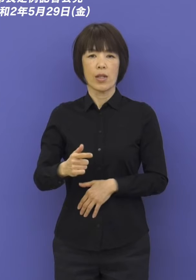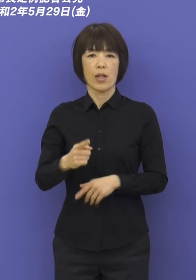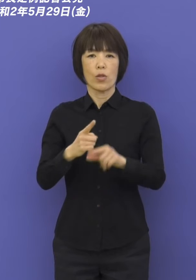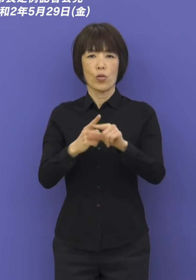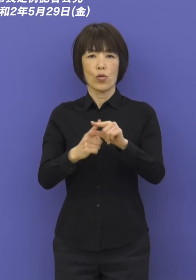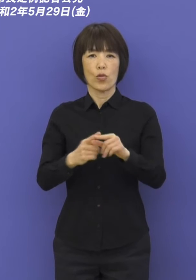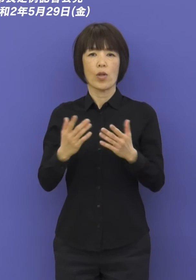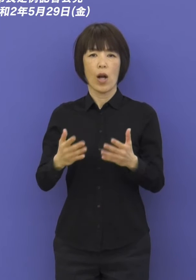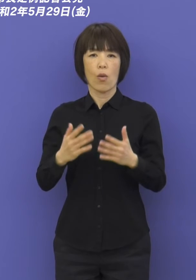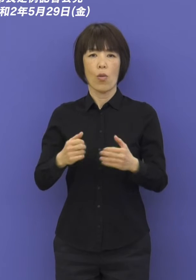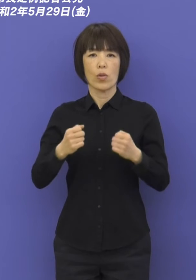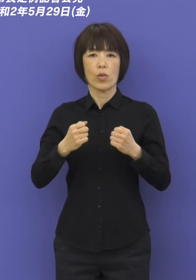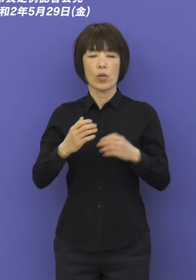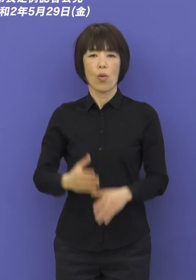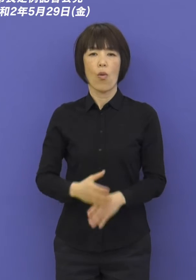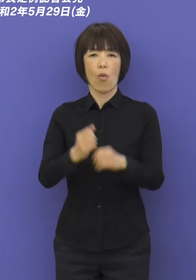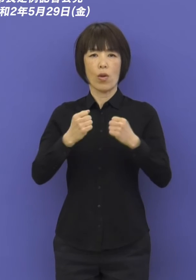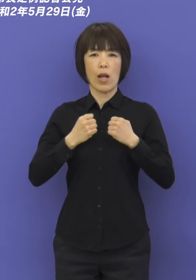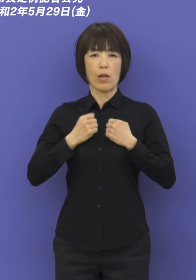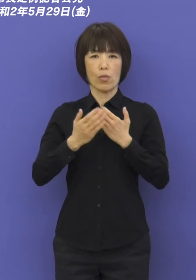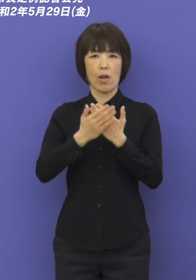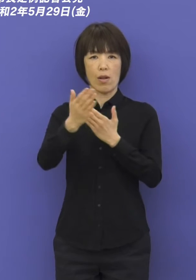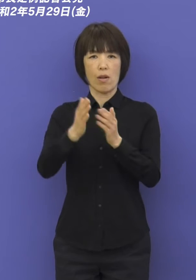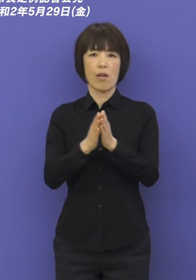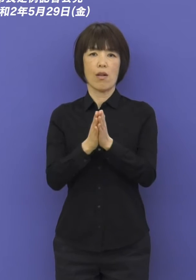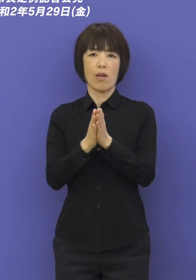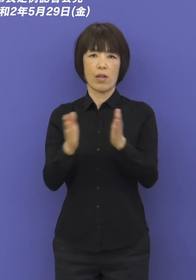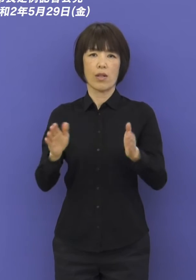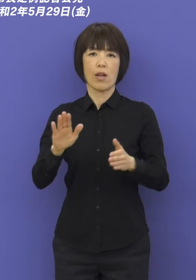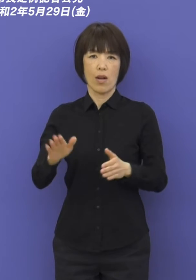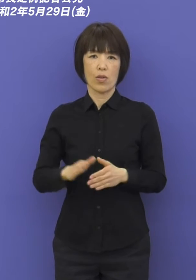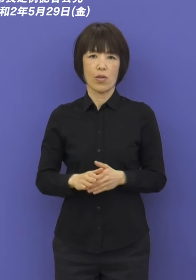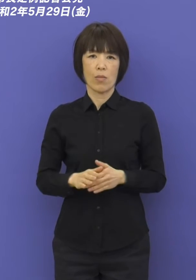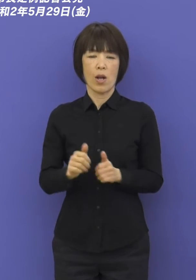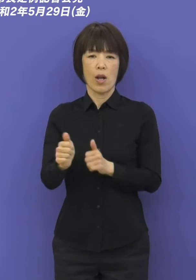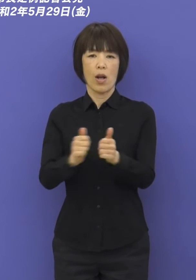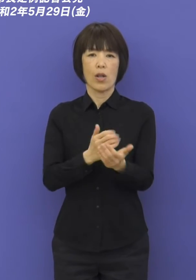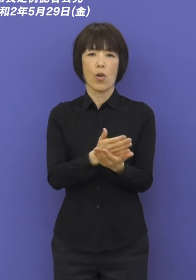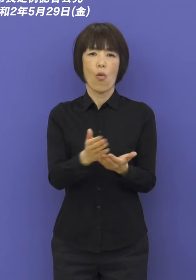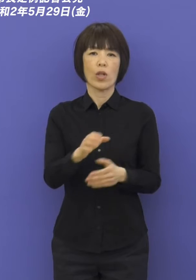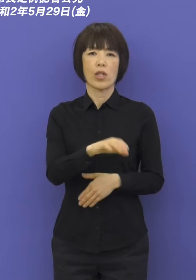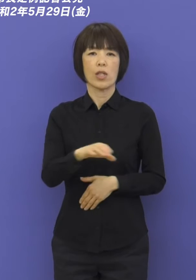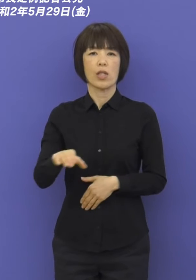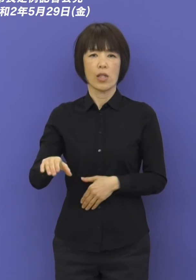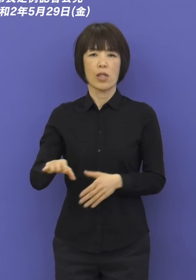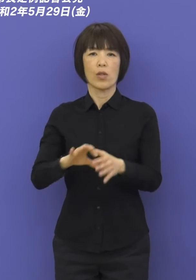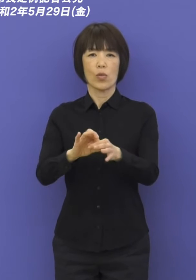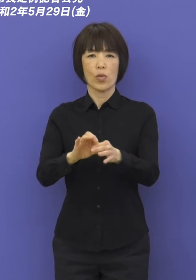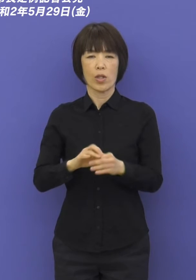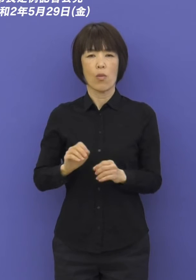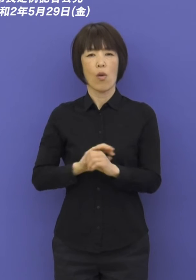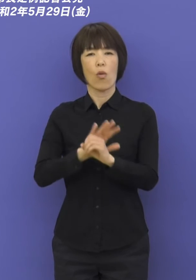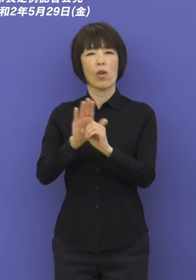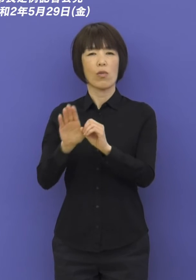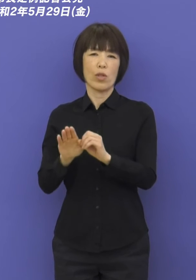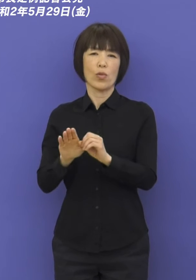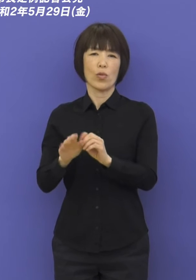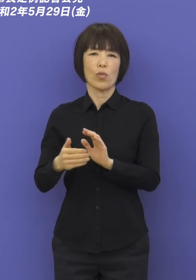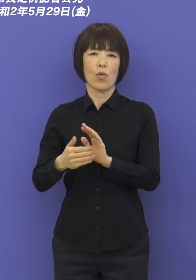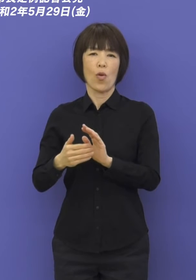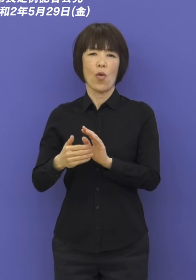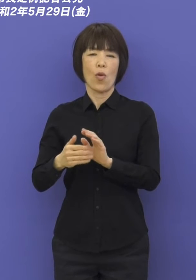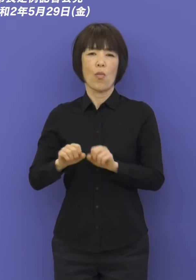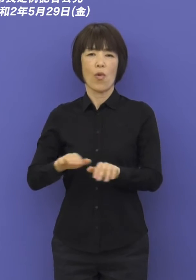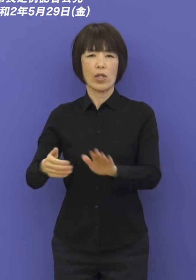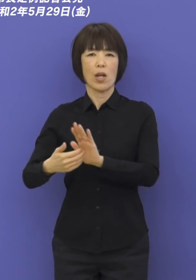学校総合体育大会が開催されます。各競技につきましては、新型コロナウイルス感染防